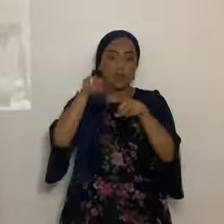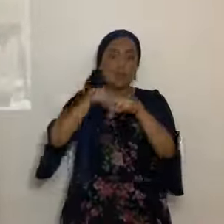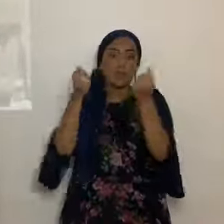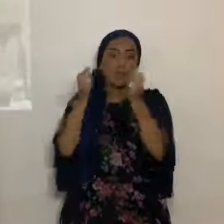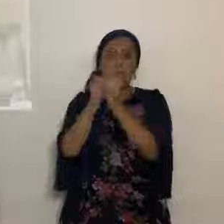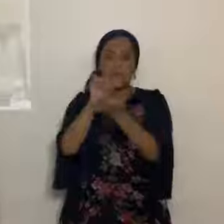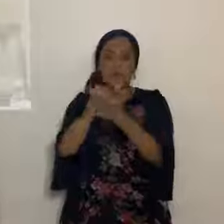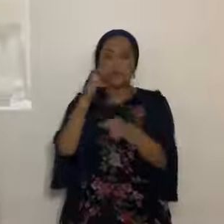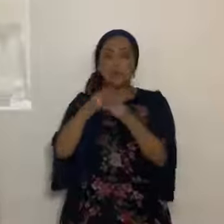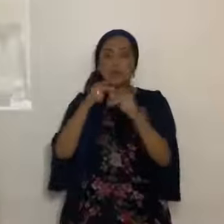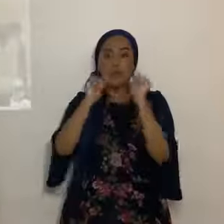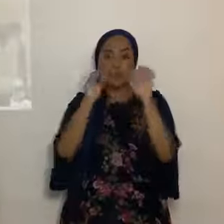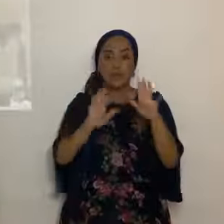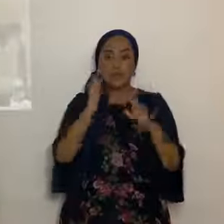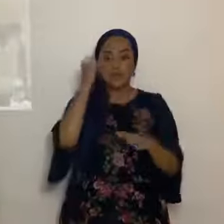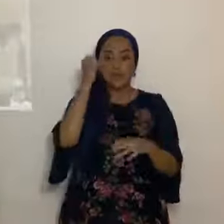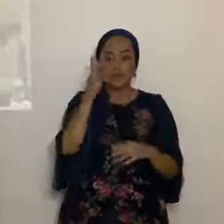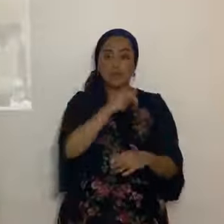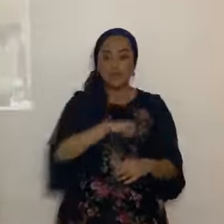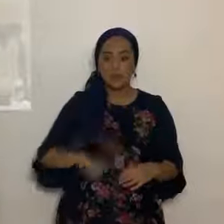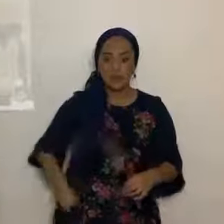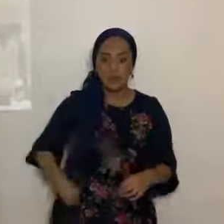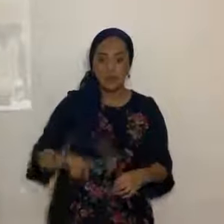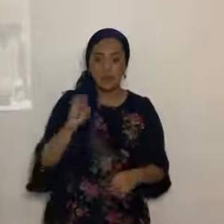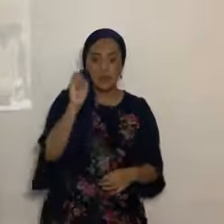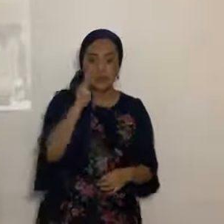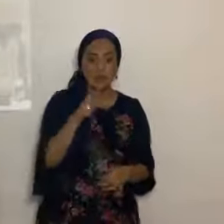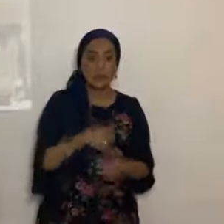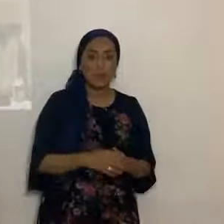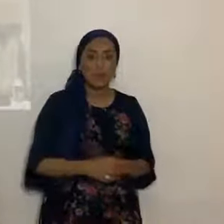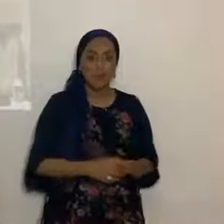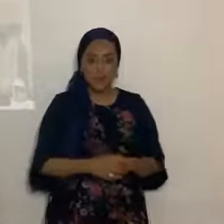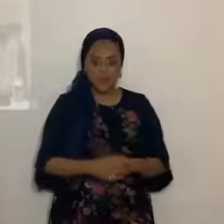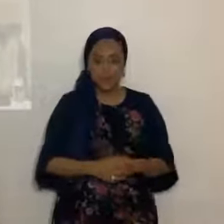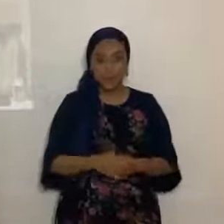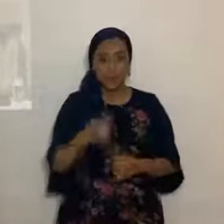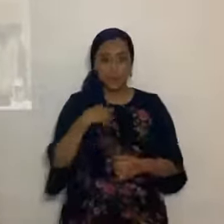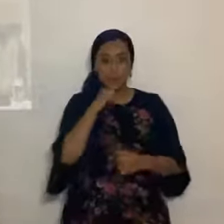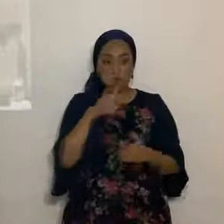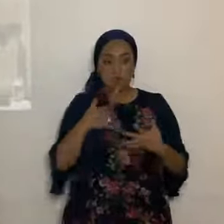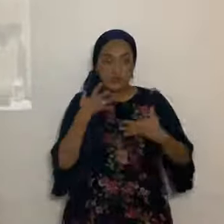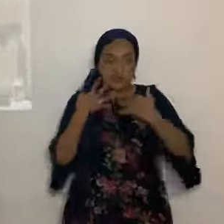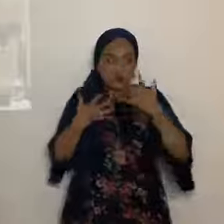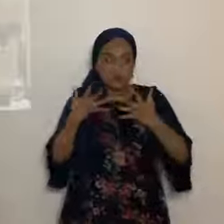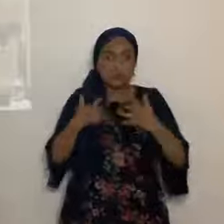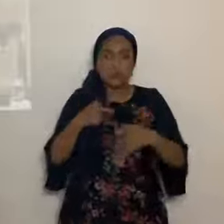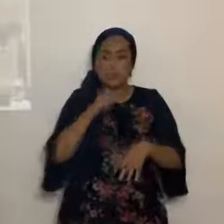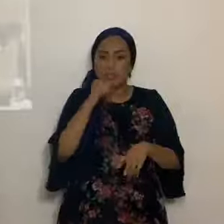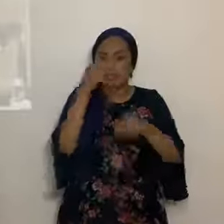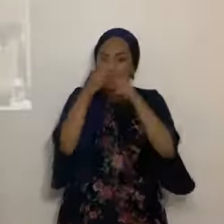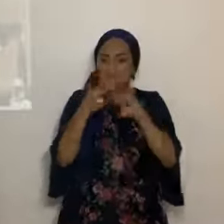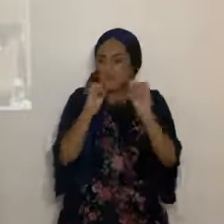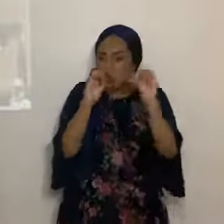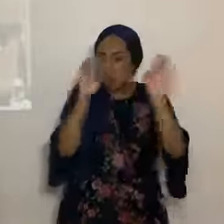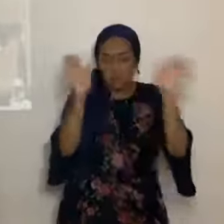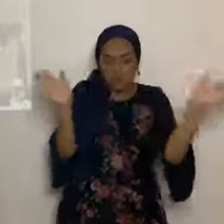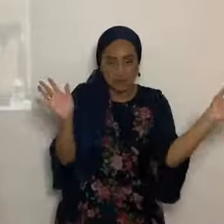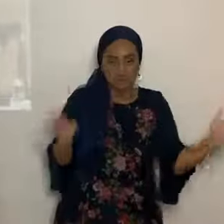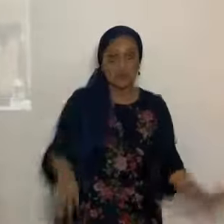eso, en el nombre bendito de Yahshua Mashiach. ¿De acuerdo? Sí, no quiero apenarte, no estoy diciendo nombre ni nada, no, para